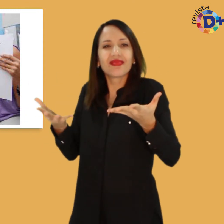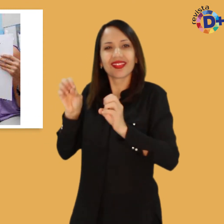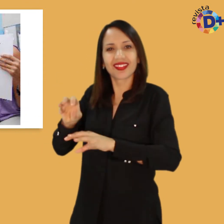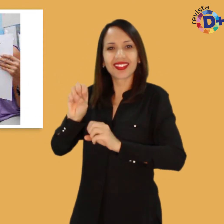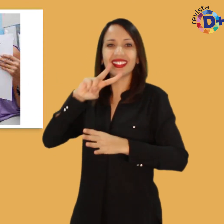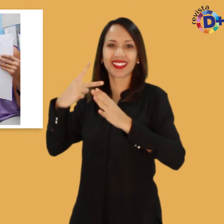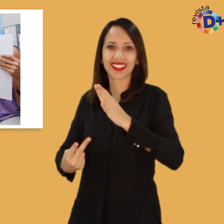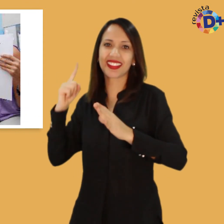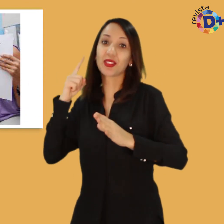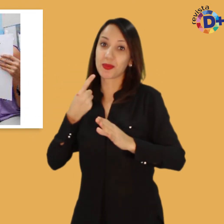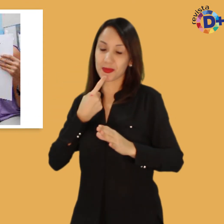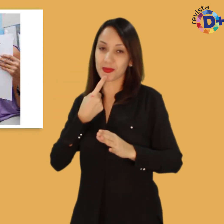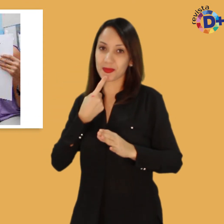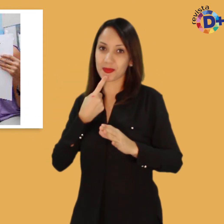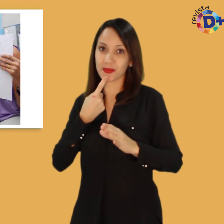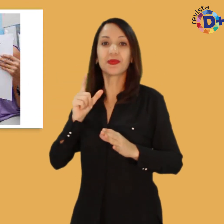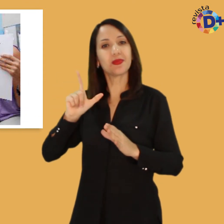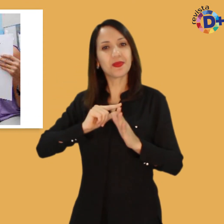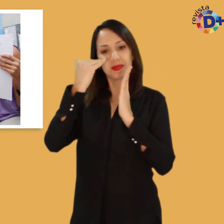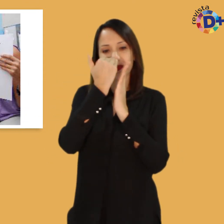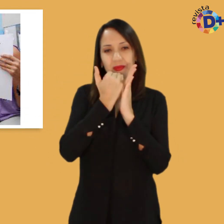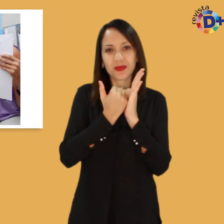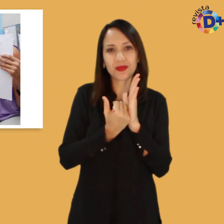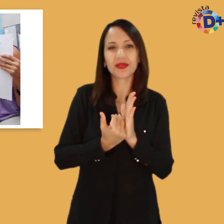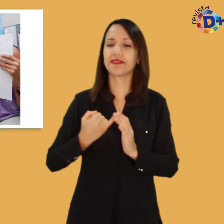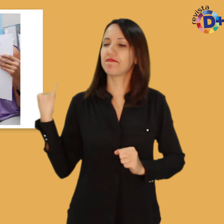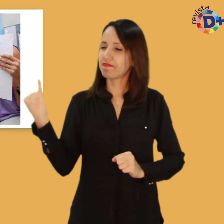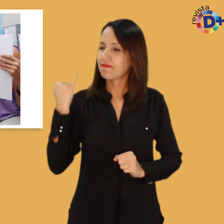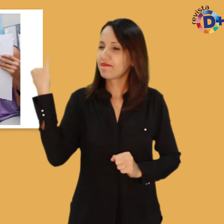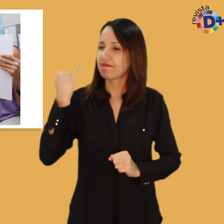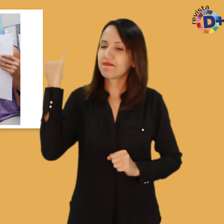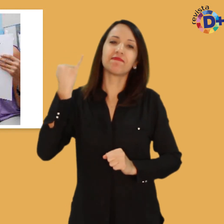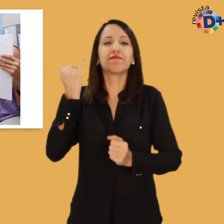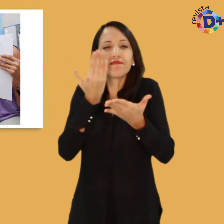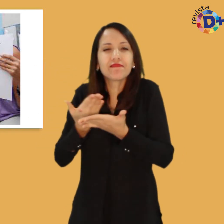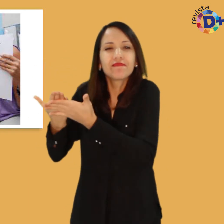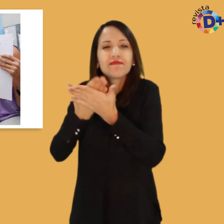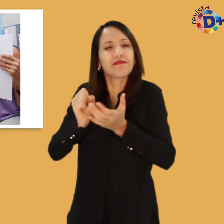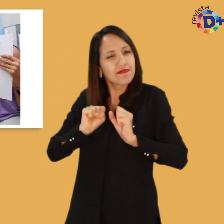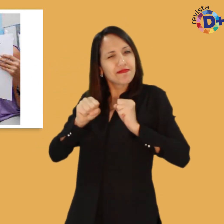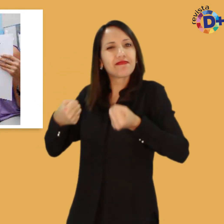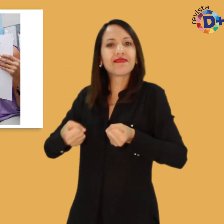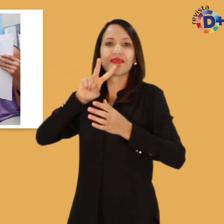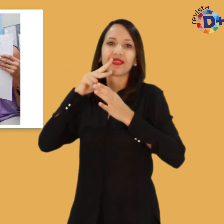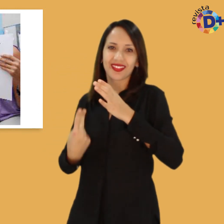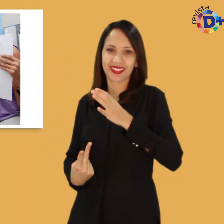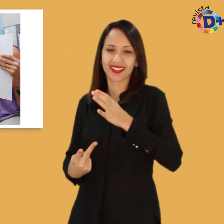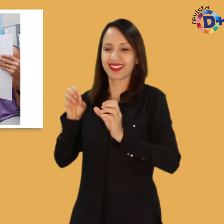No demais, reafirma a importância de documentos e estudos que defendam o bilinguismo e a educação bilíngue